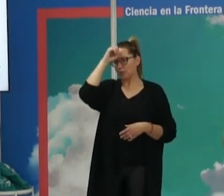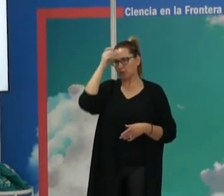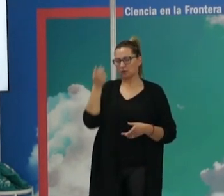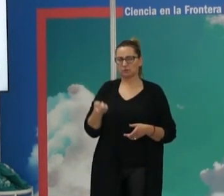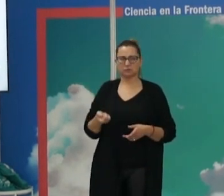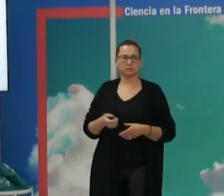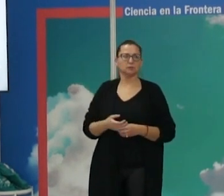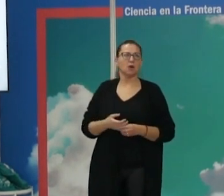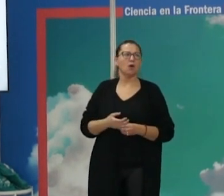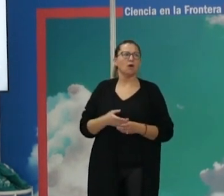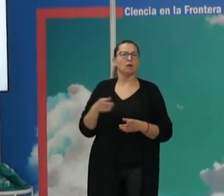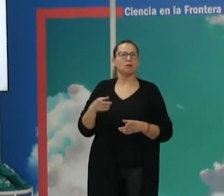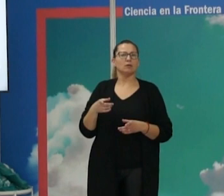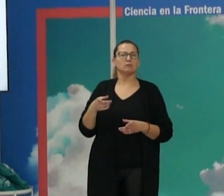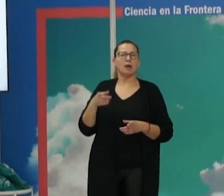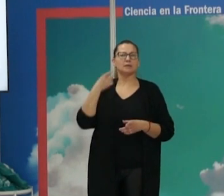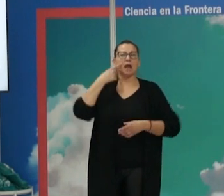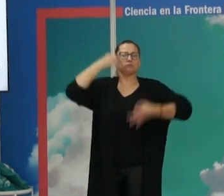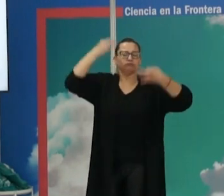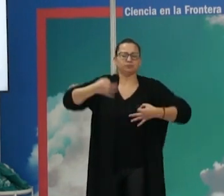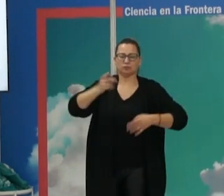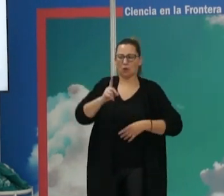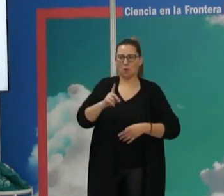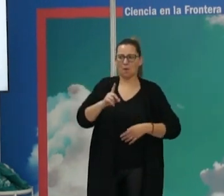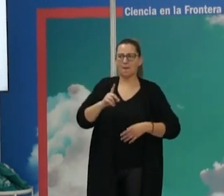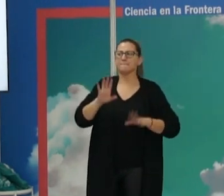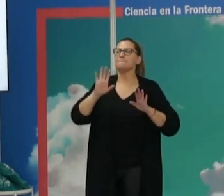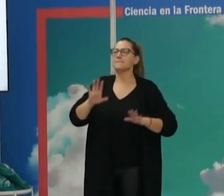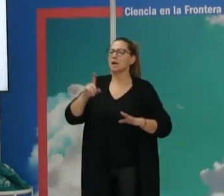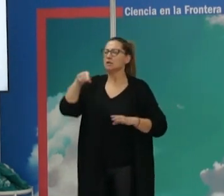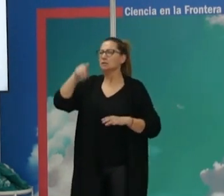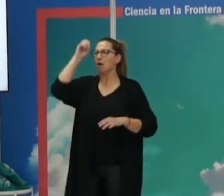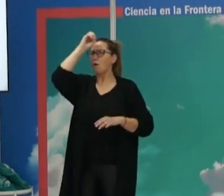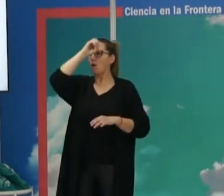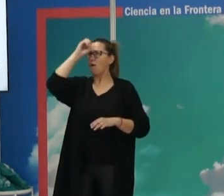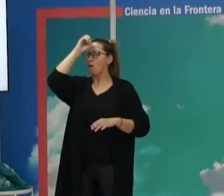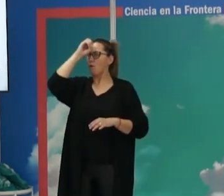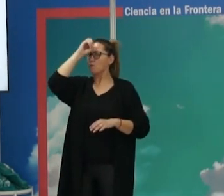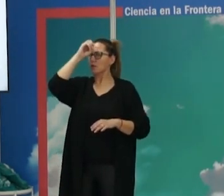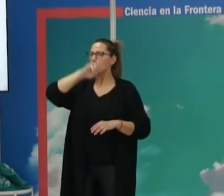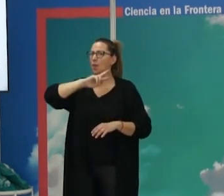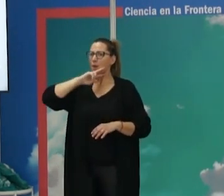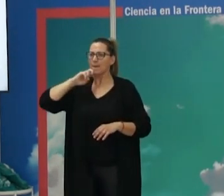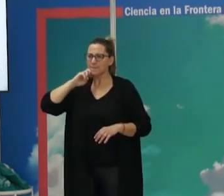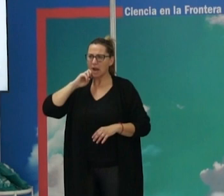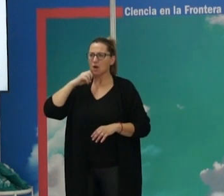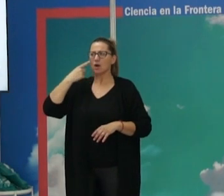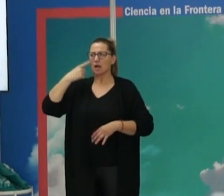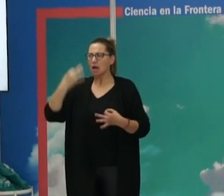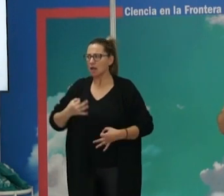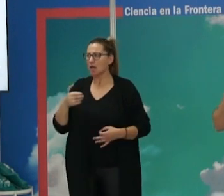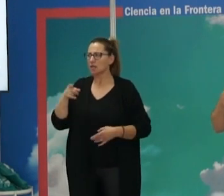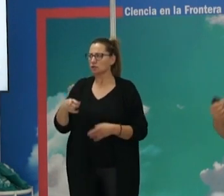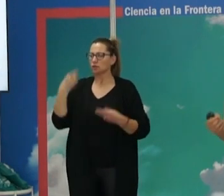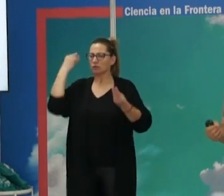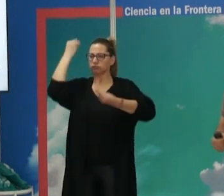relativismo absoluto, pero sí de cuestionarnos el peso que tienen los valores y los hechos en estas decisiones. Yo creo que eso